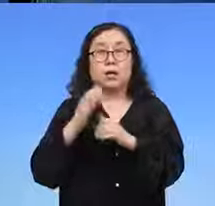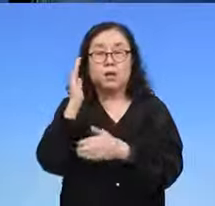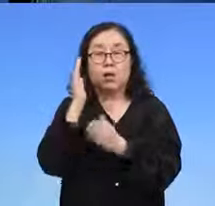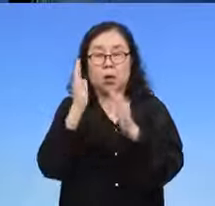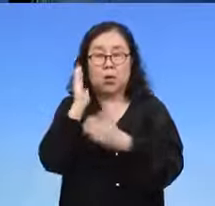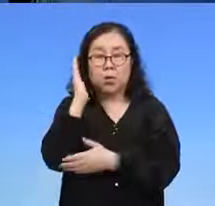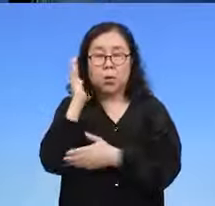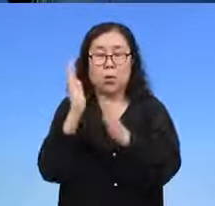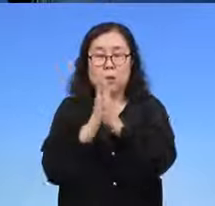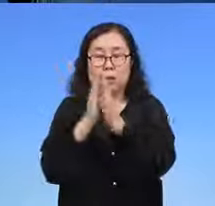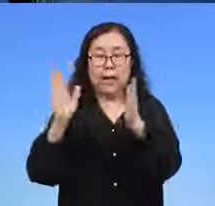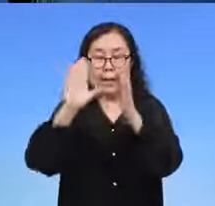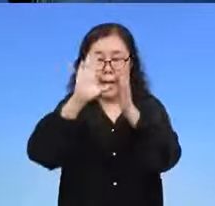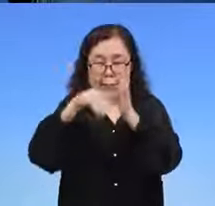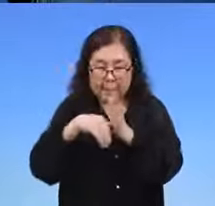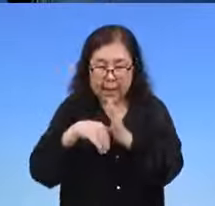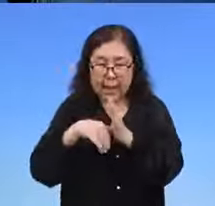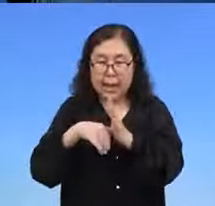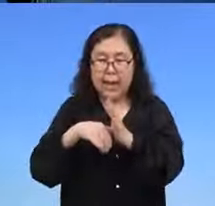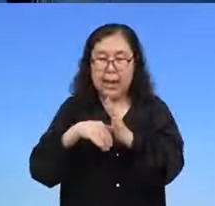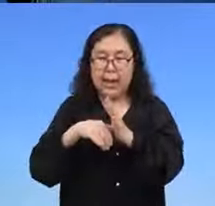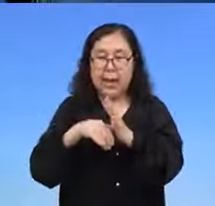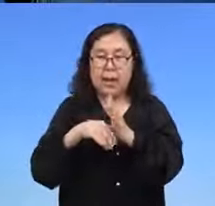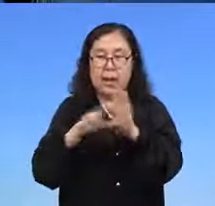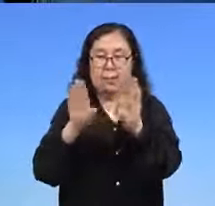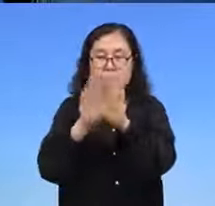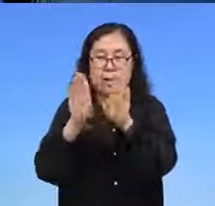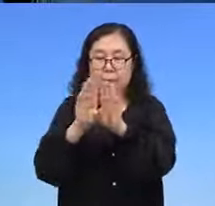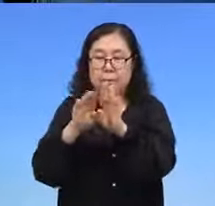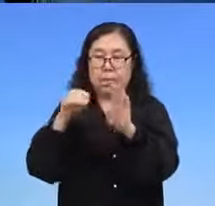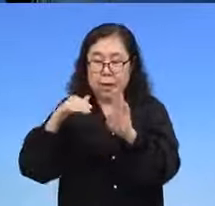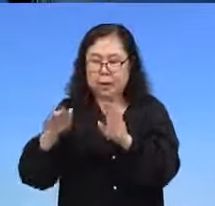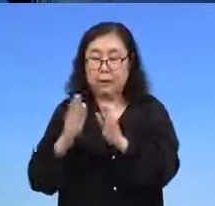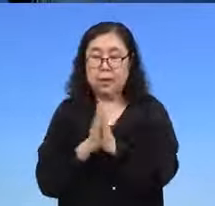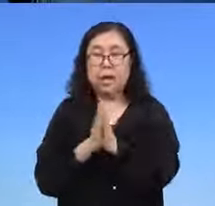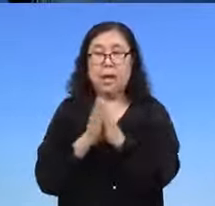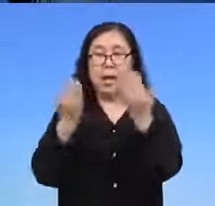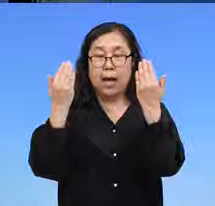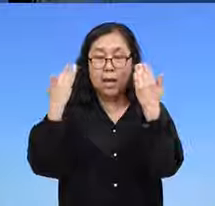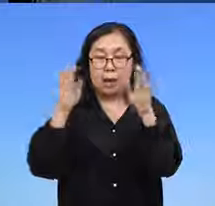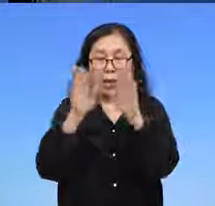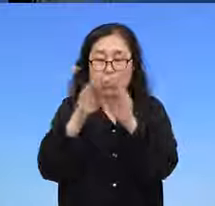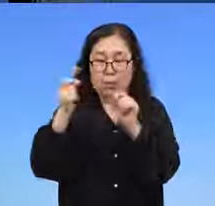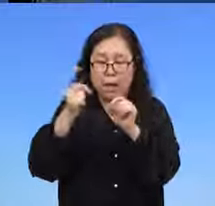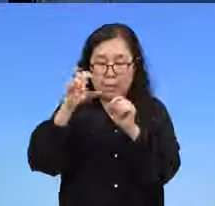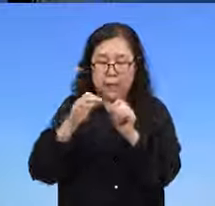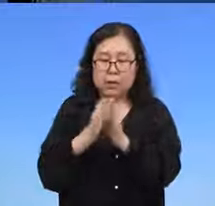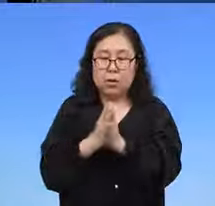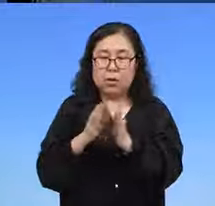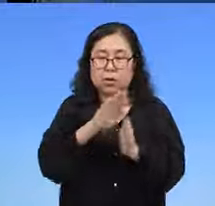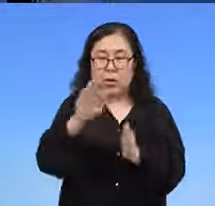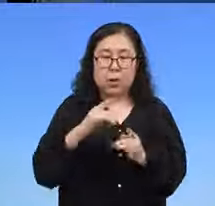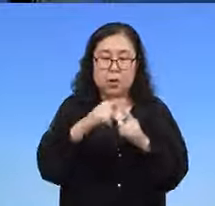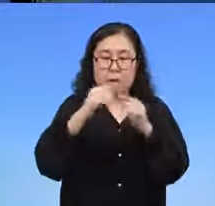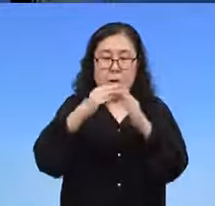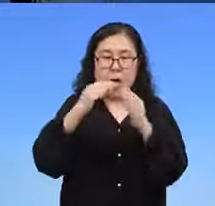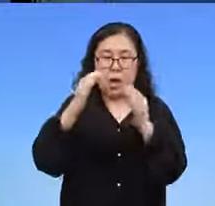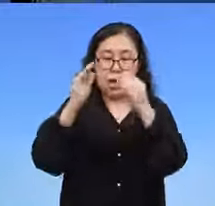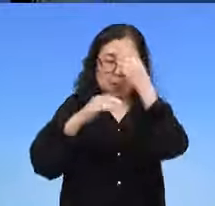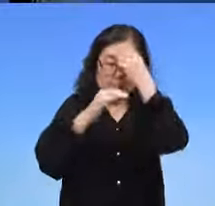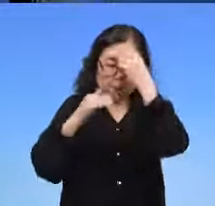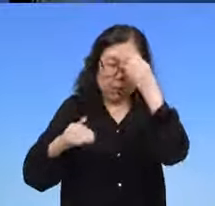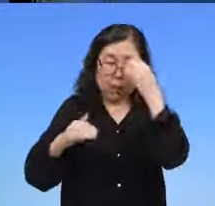시작할 때가 되어서야 교문 앞으로 나가게 되었습니다. 교문 앞에는 우리 교회에 등록하지 않으신